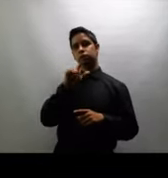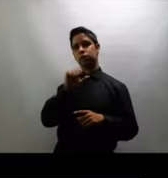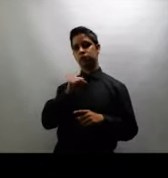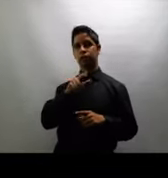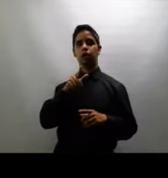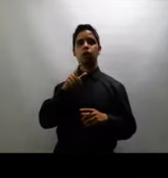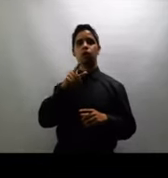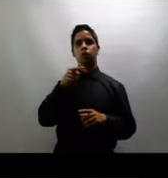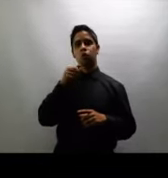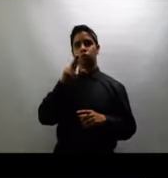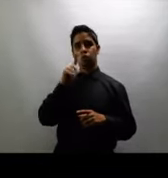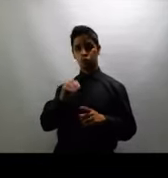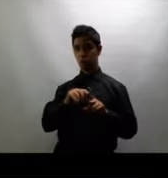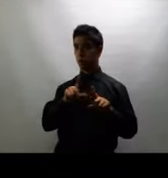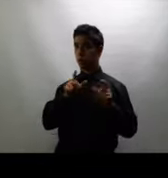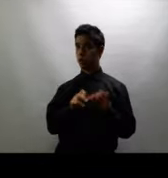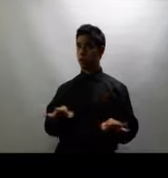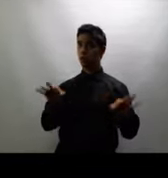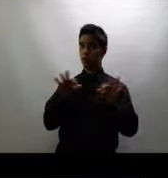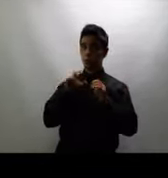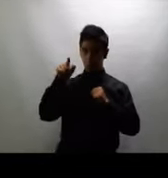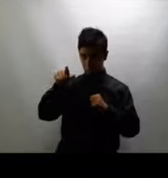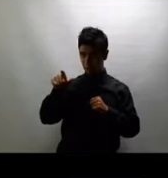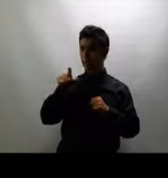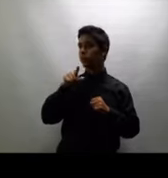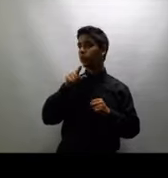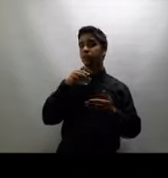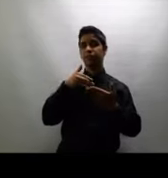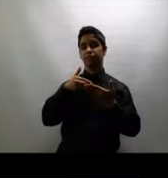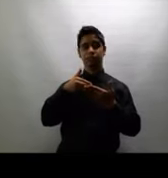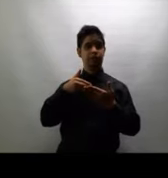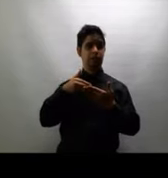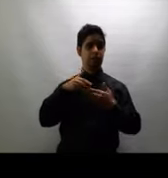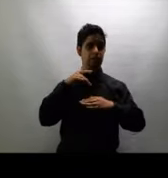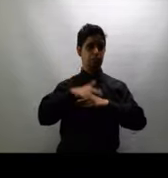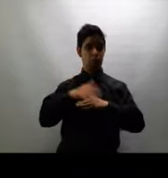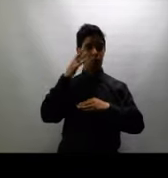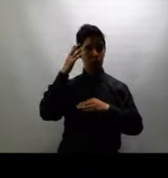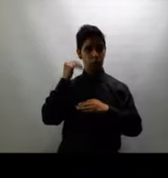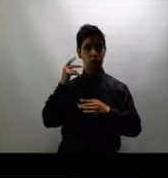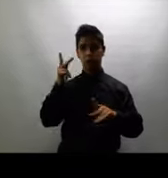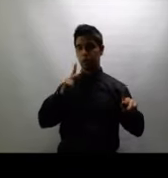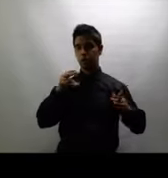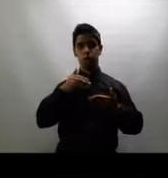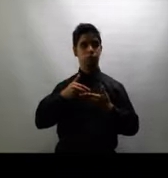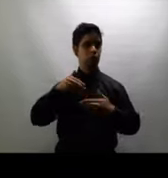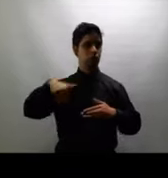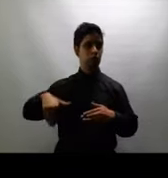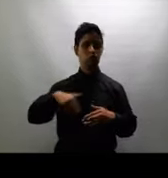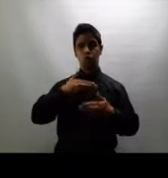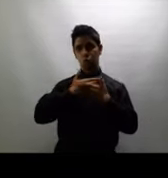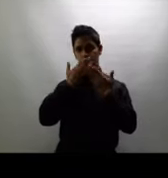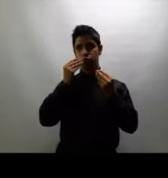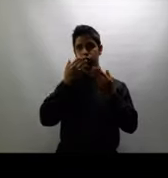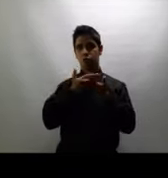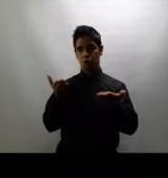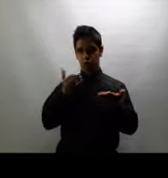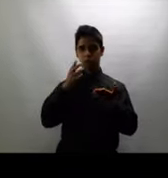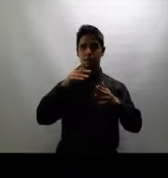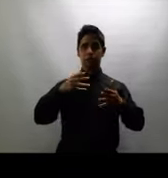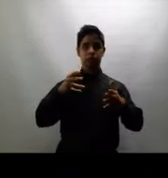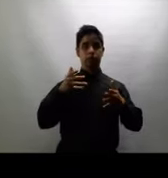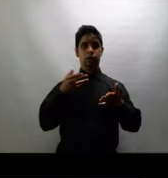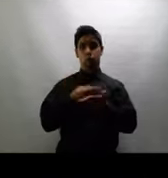que mata. Lleguen temprano, porque los que llegaron un poquito más tarde... Ya no había mucho de lo... Porque llegaron